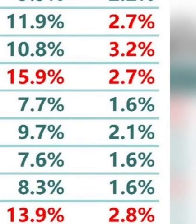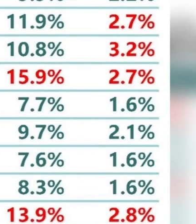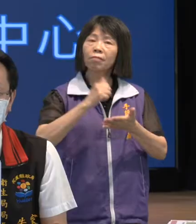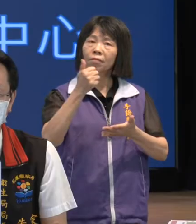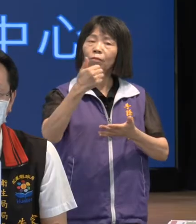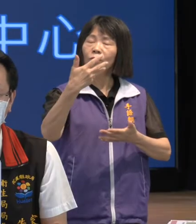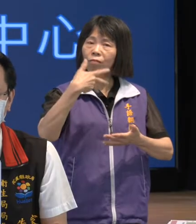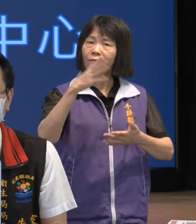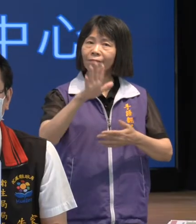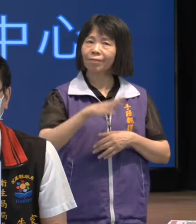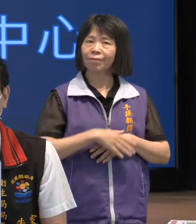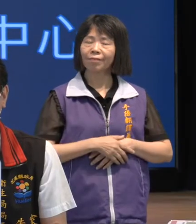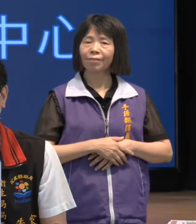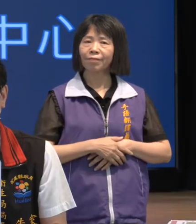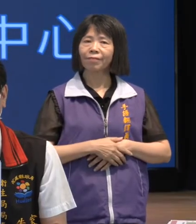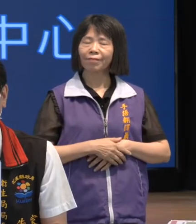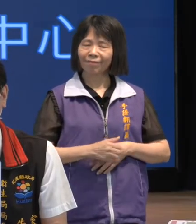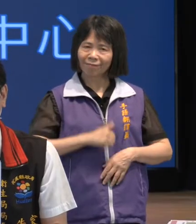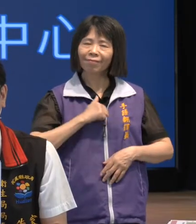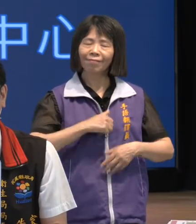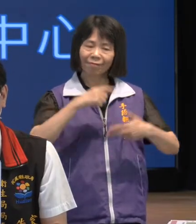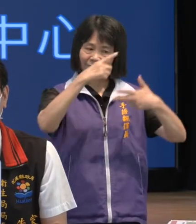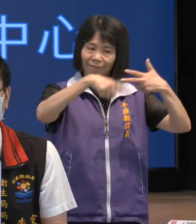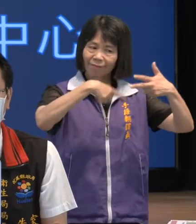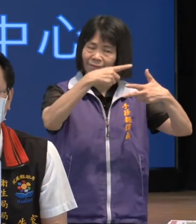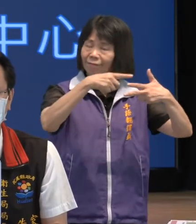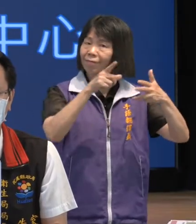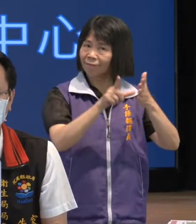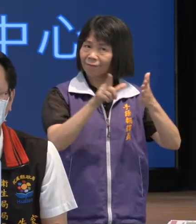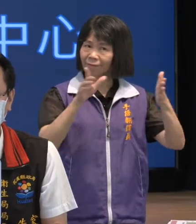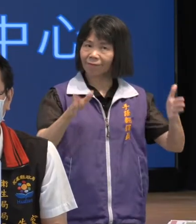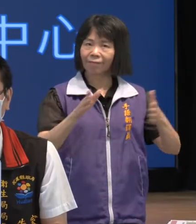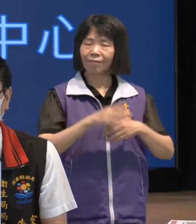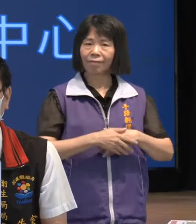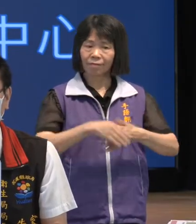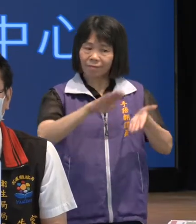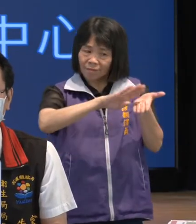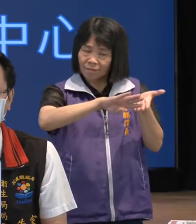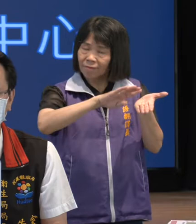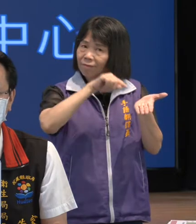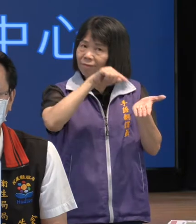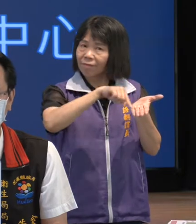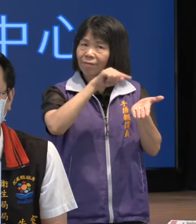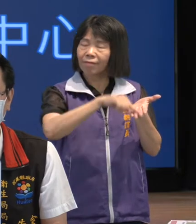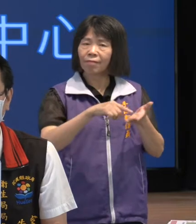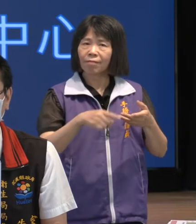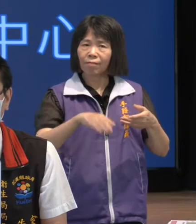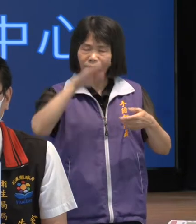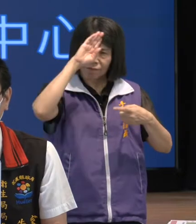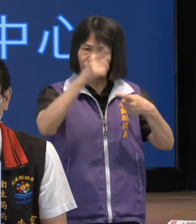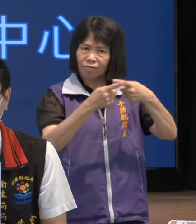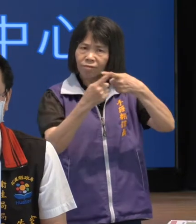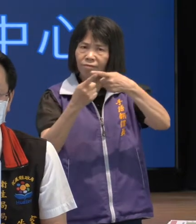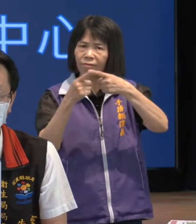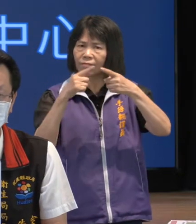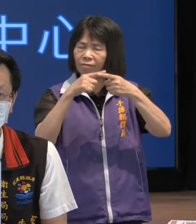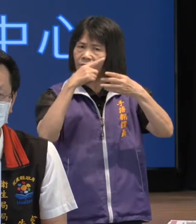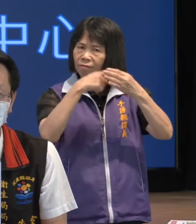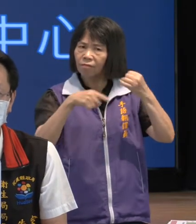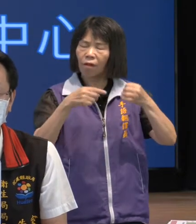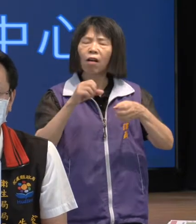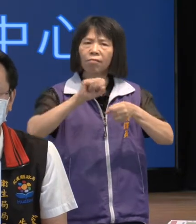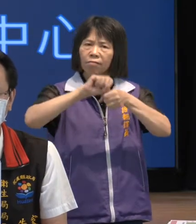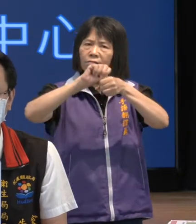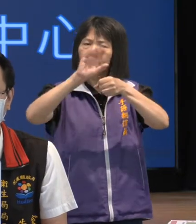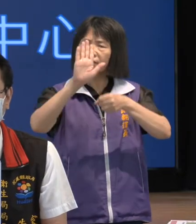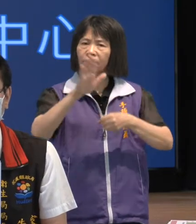那我们讲确实这一个礼拜以来那南区的这个确诊人数是有增加的现